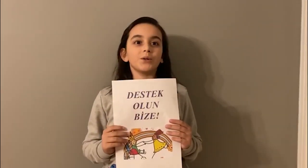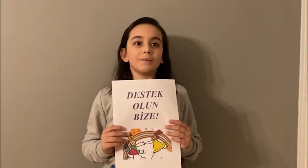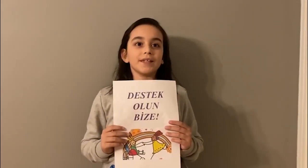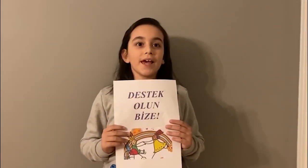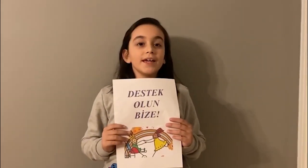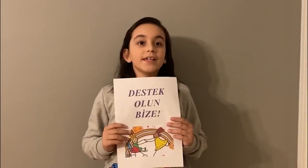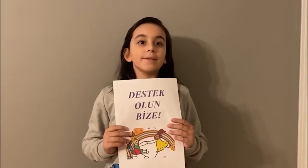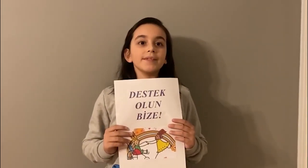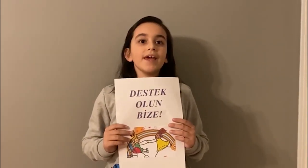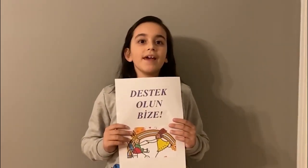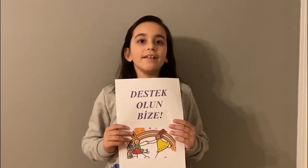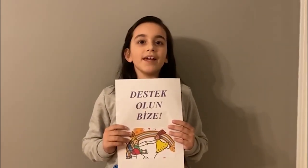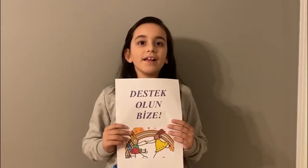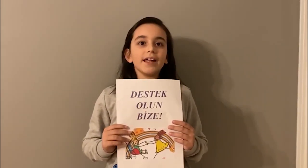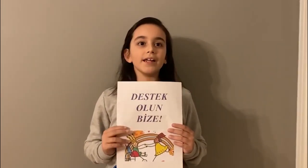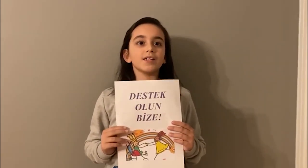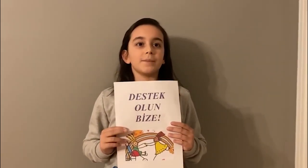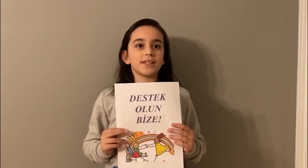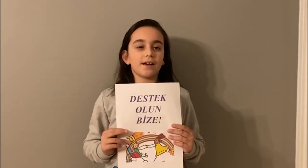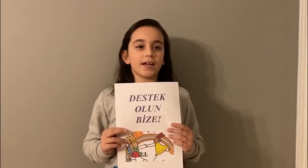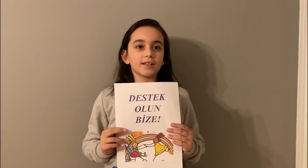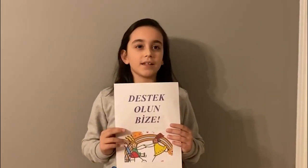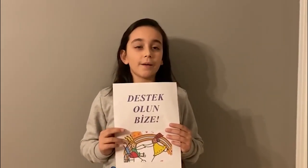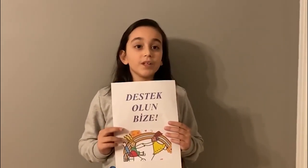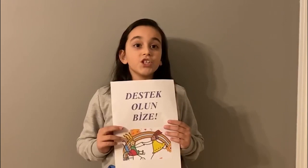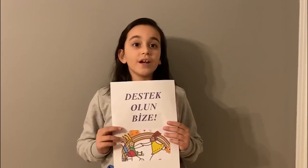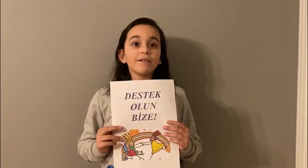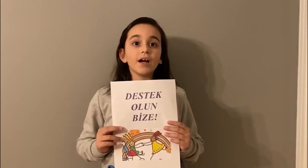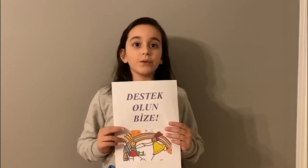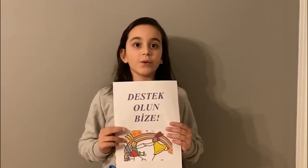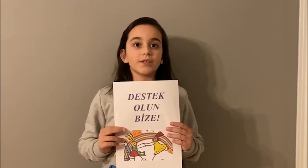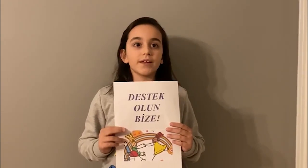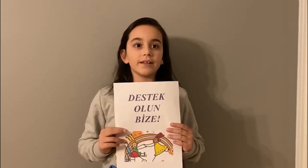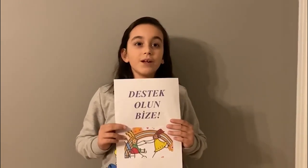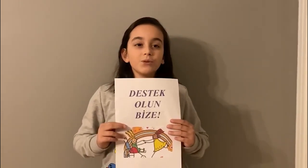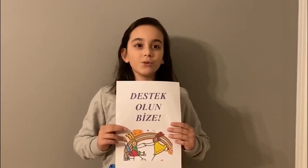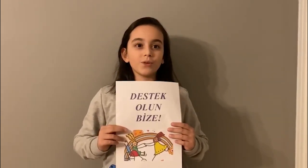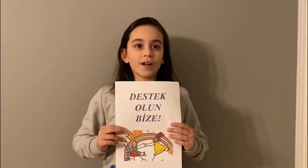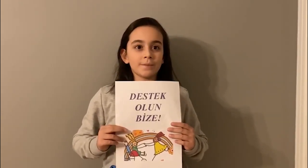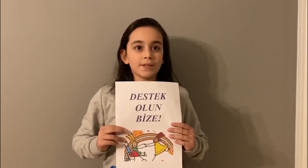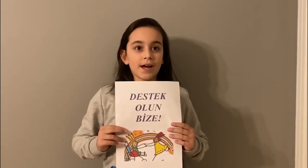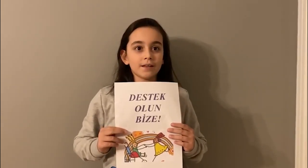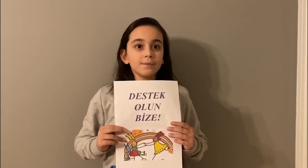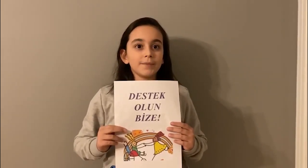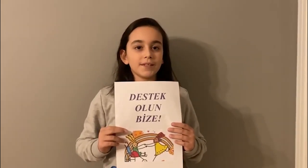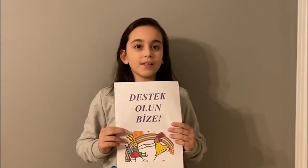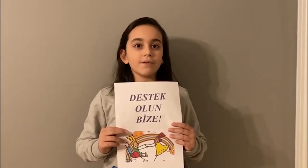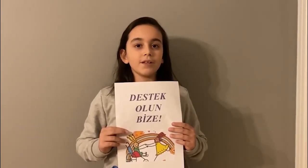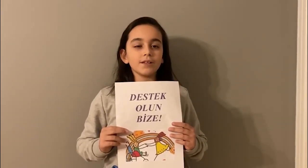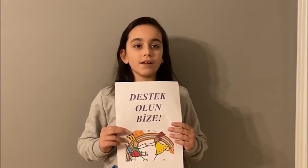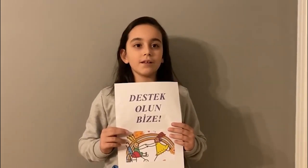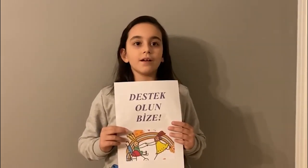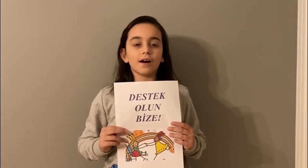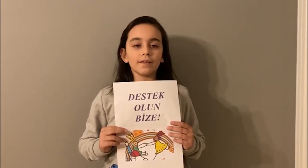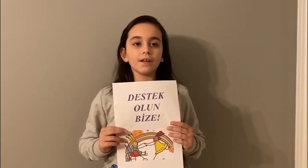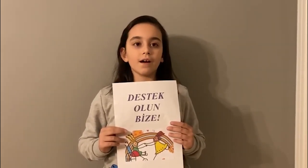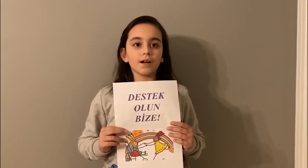bize. Kimseye engel değiliz biz hayatta. Şefkat gösterin, tutun elimizden. Bizi seven insanlar anlar